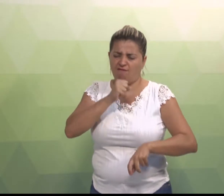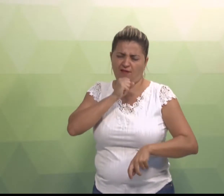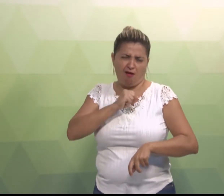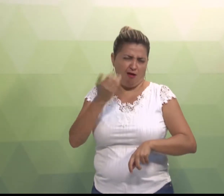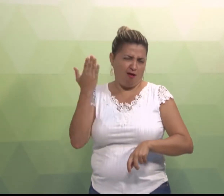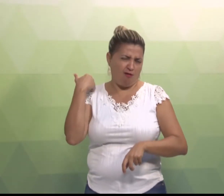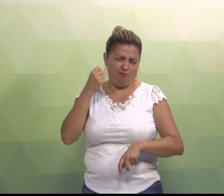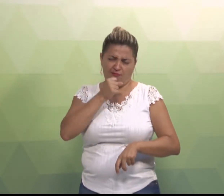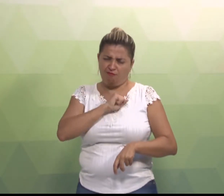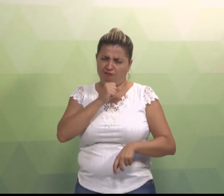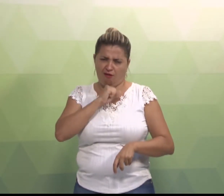Vendi um computador velho.